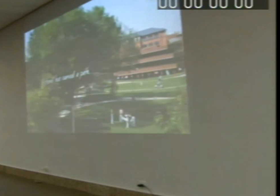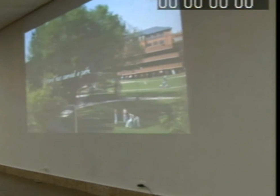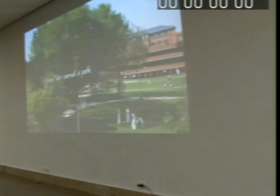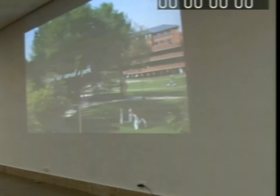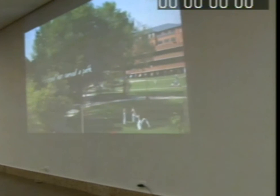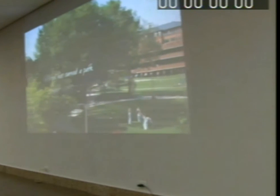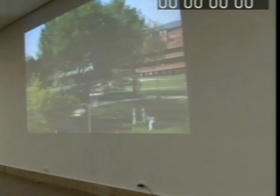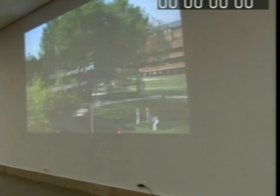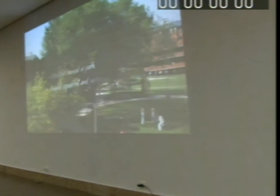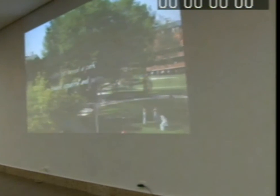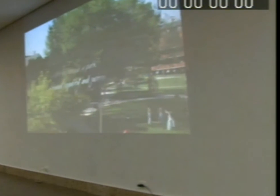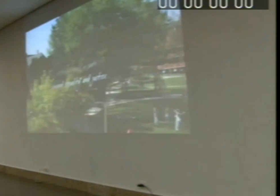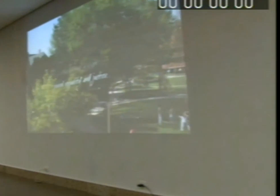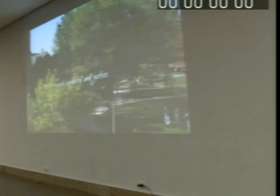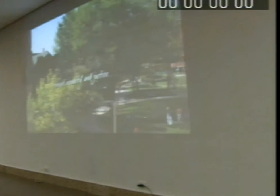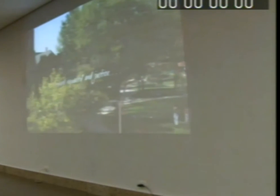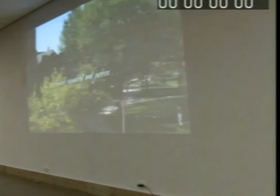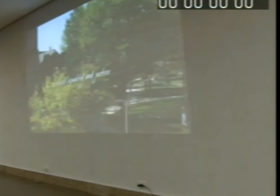conhec